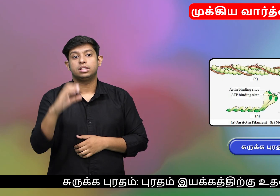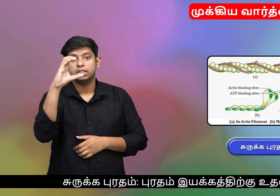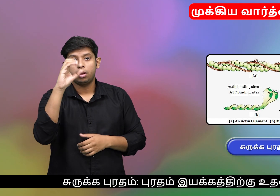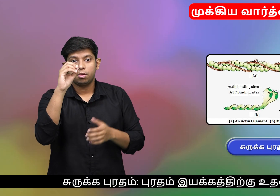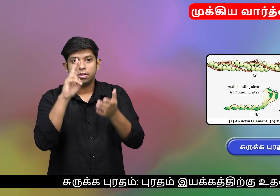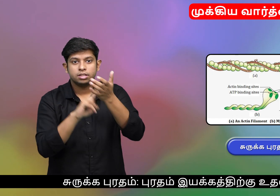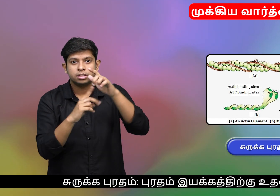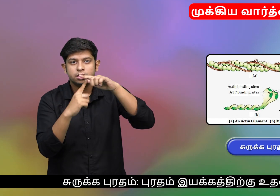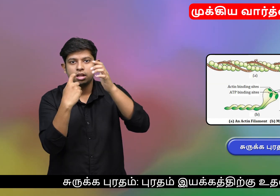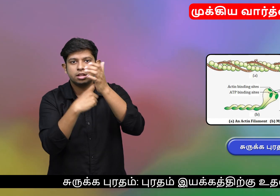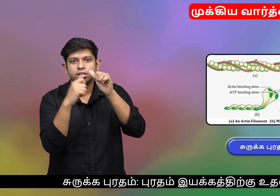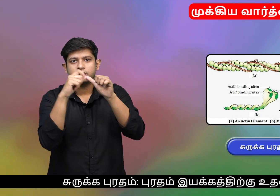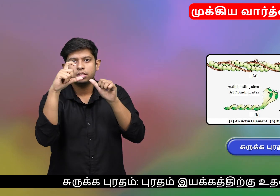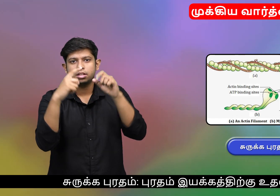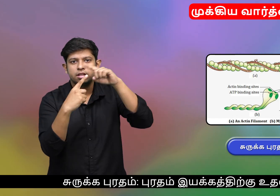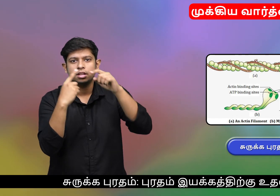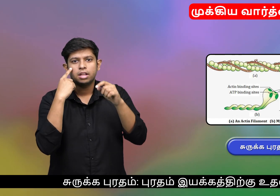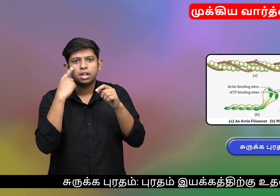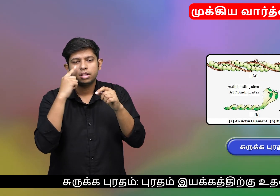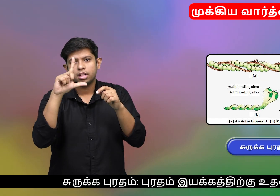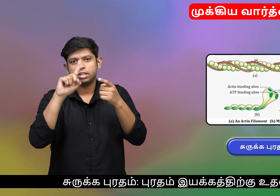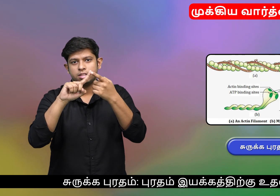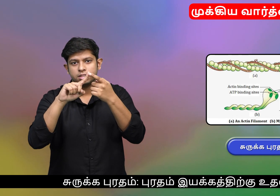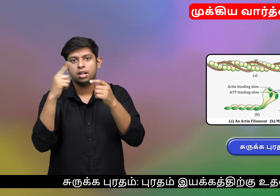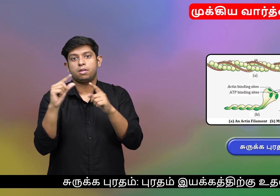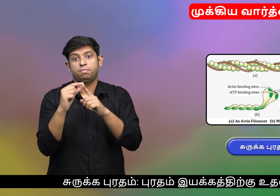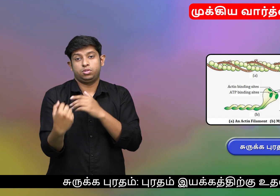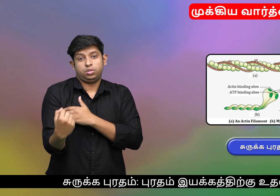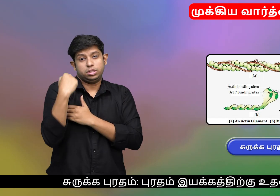சுருக்க புரதம். புரதம் இயக்கத்திற்கு உதவுகிறது.